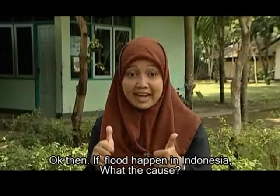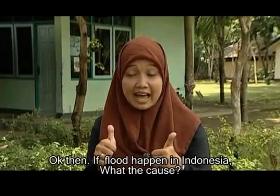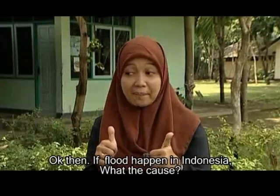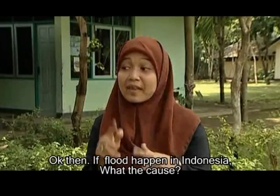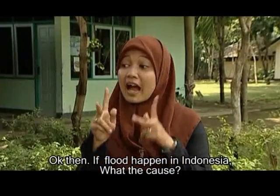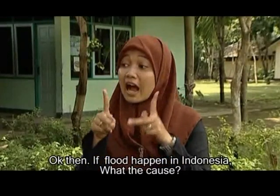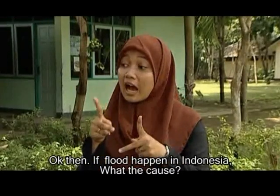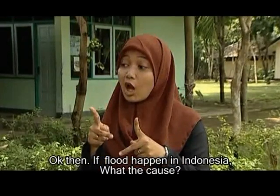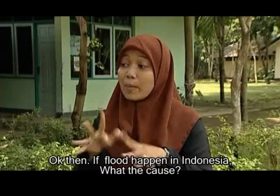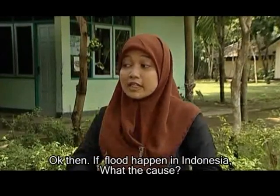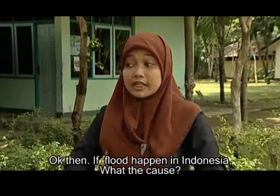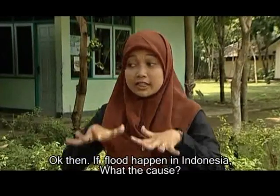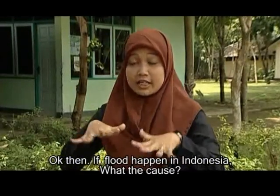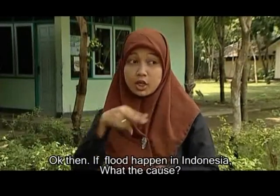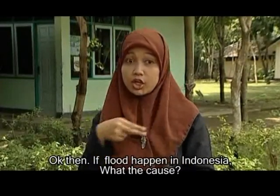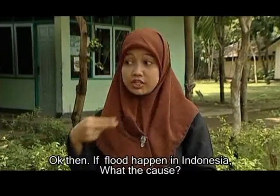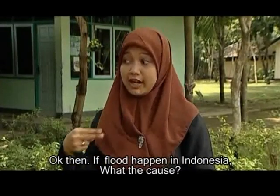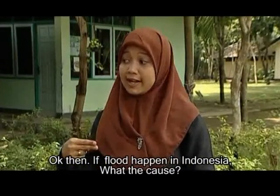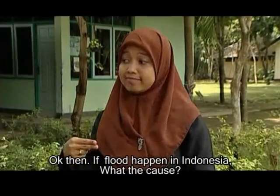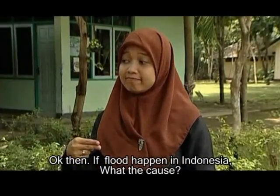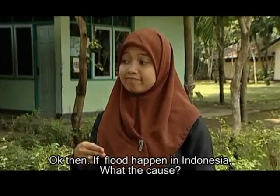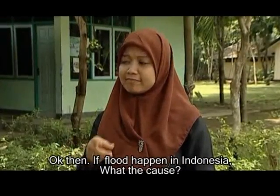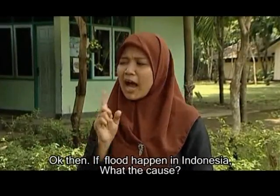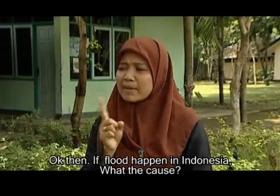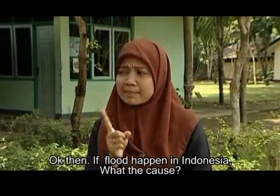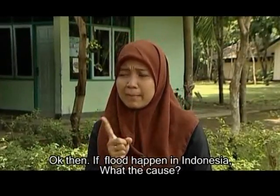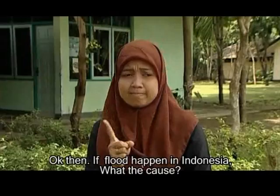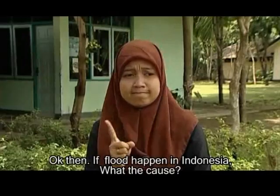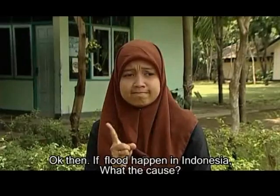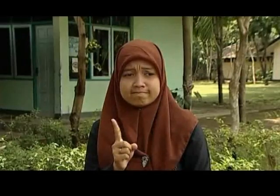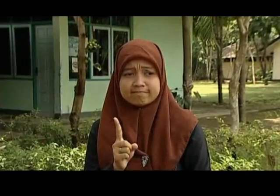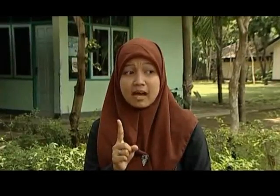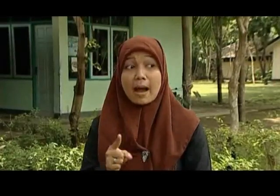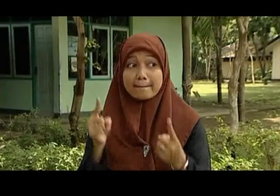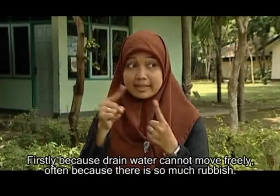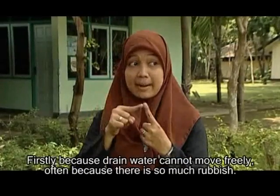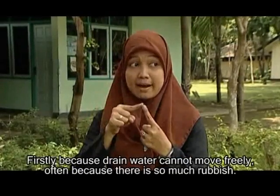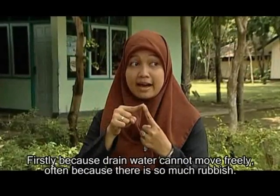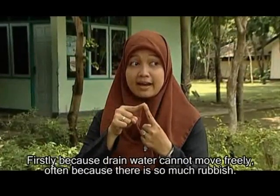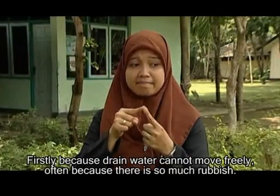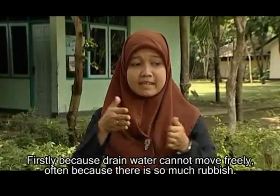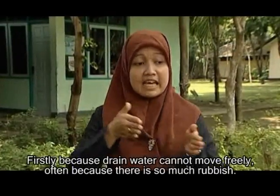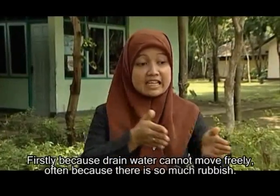Baiklah, kalau banjir terjadi di Indonesia, apa sebab? Pertama, di